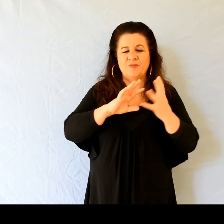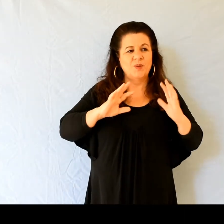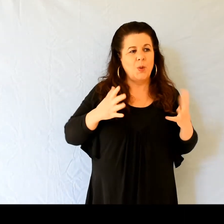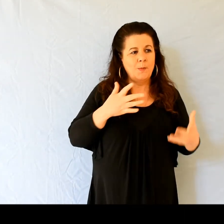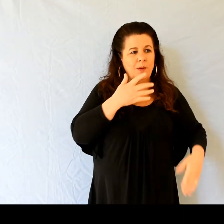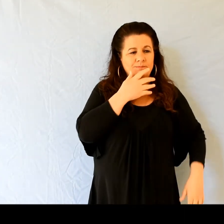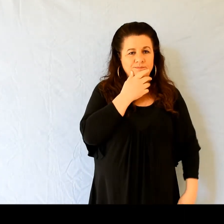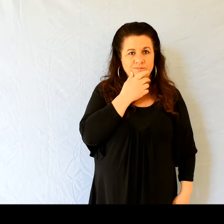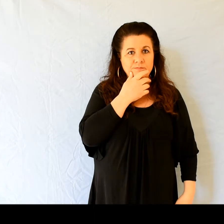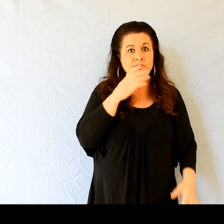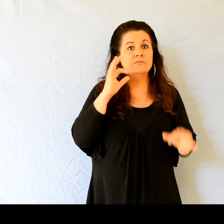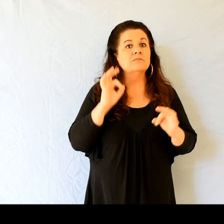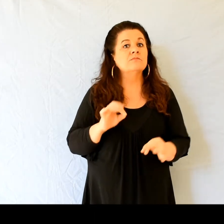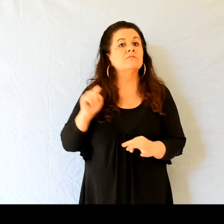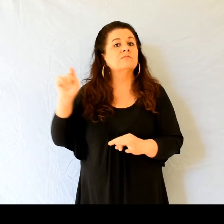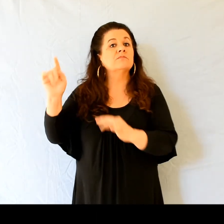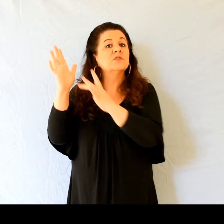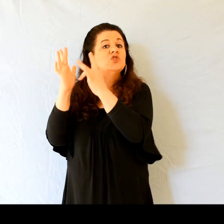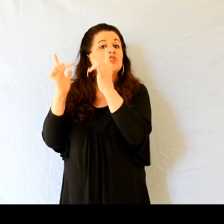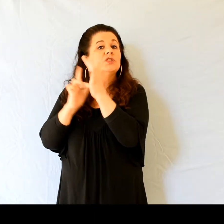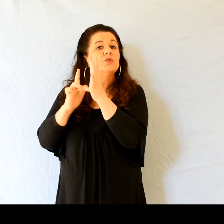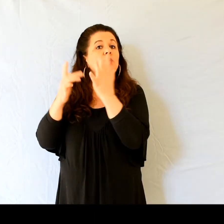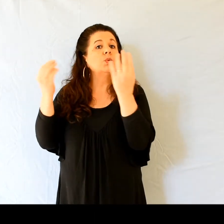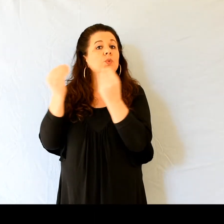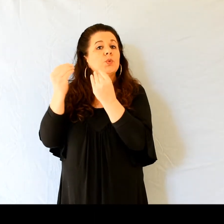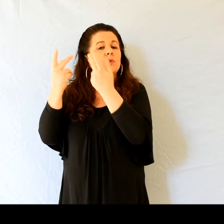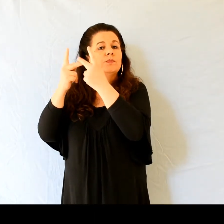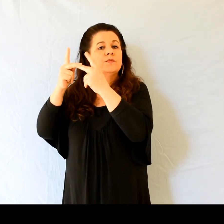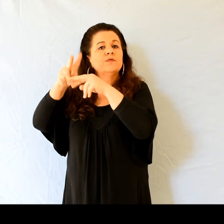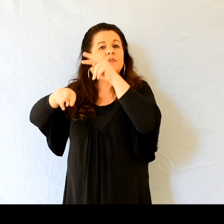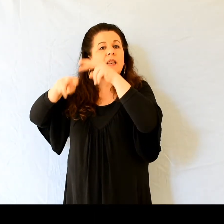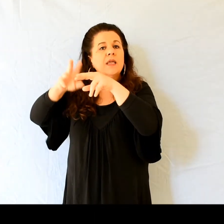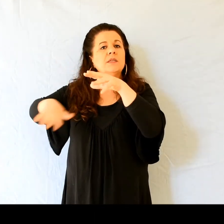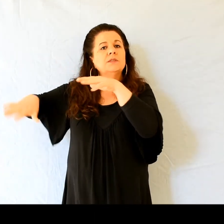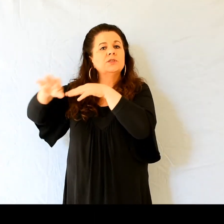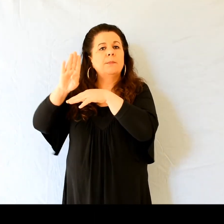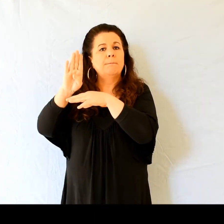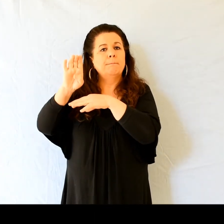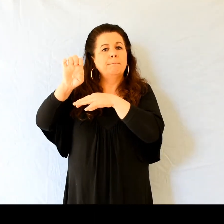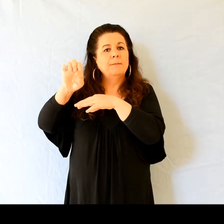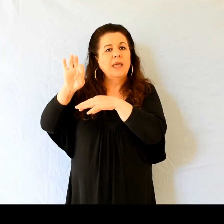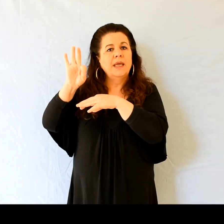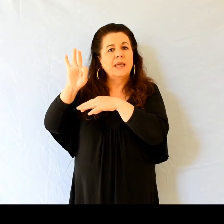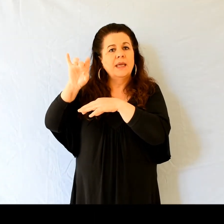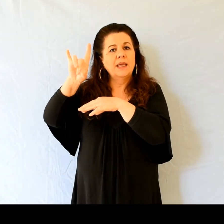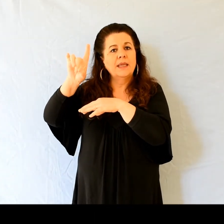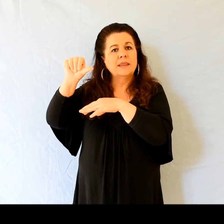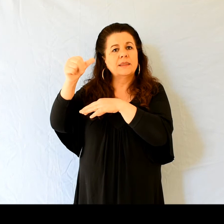Jésus se trouvait à Béthanie, dans la maison de Simon le lépreux.